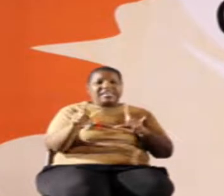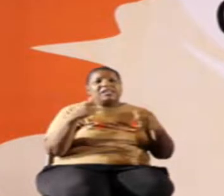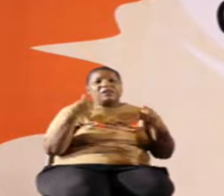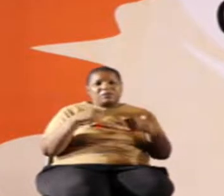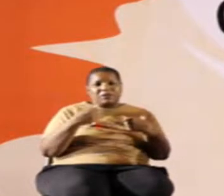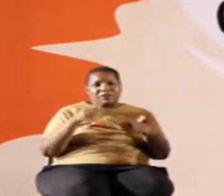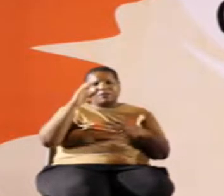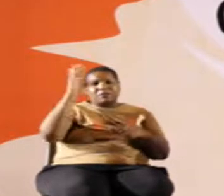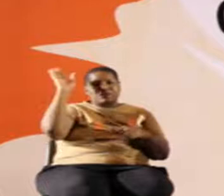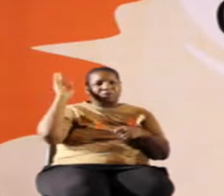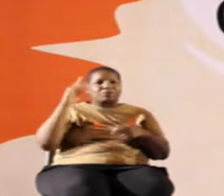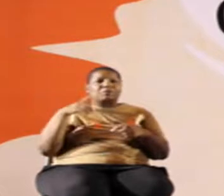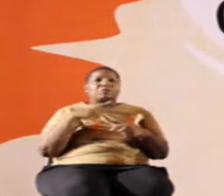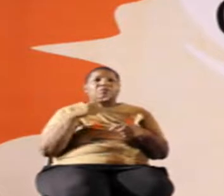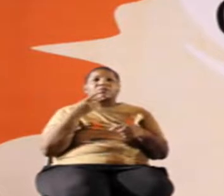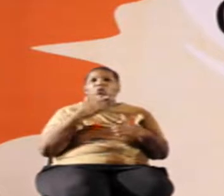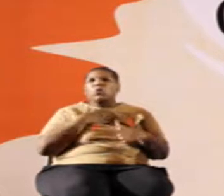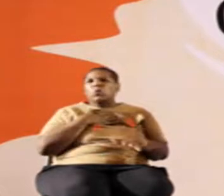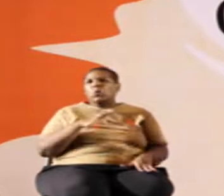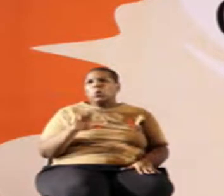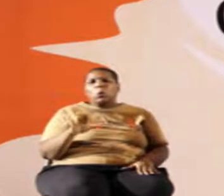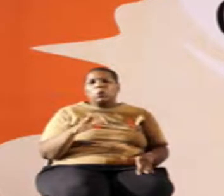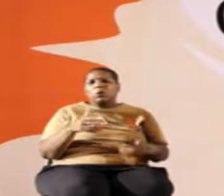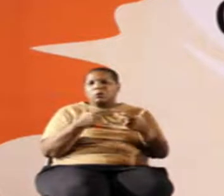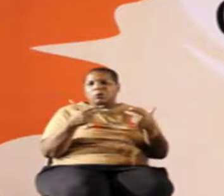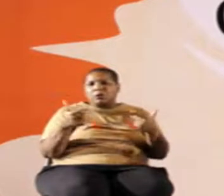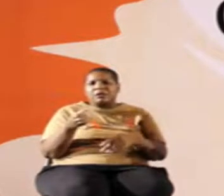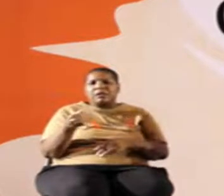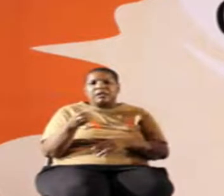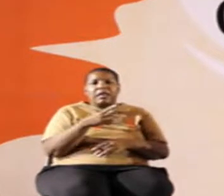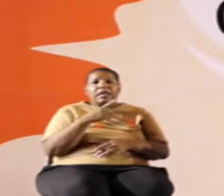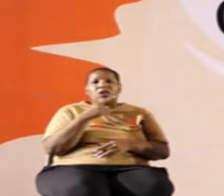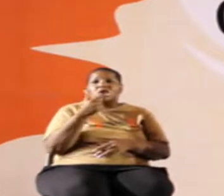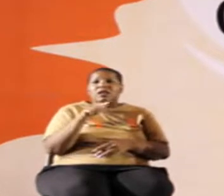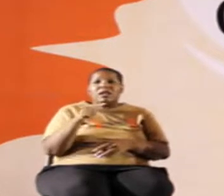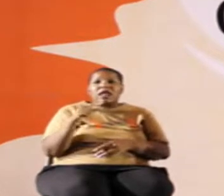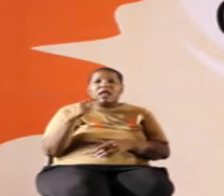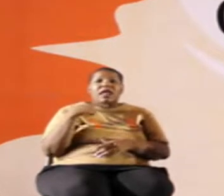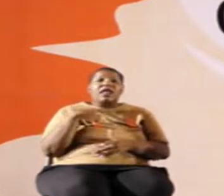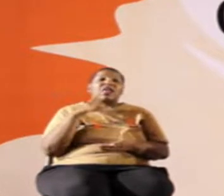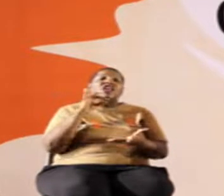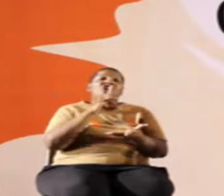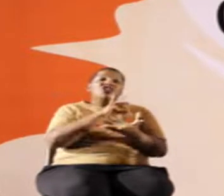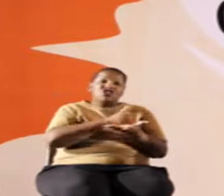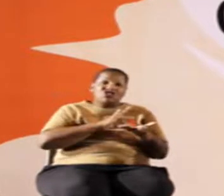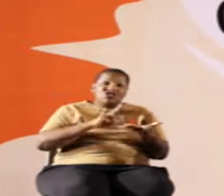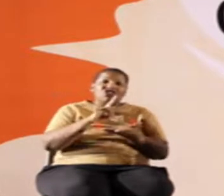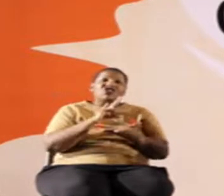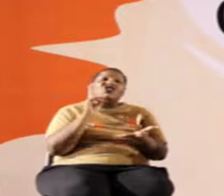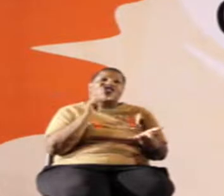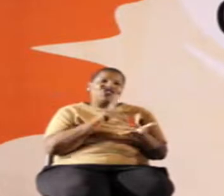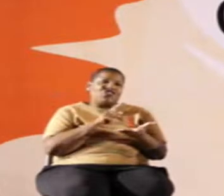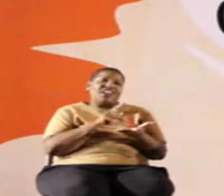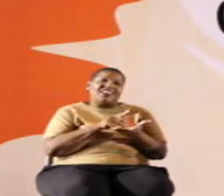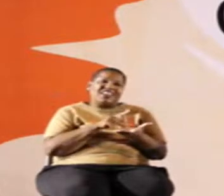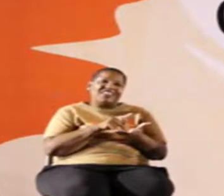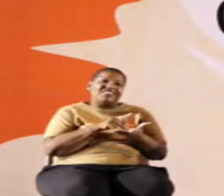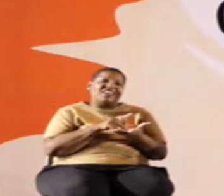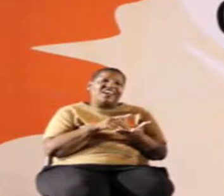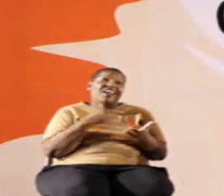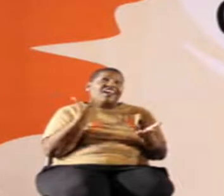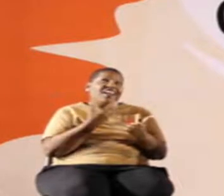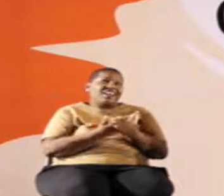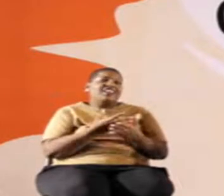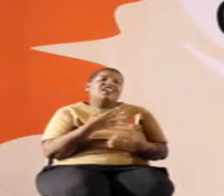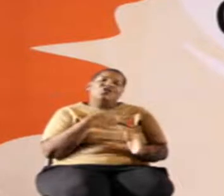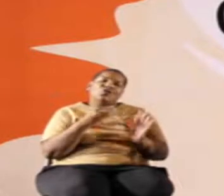disso. E não gosto dessas coisas de a gente não ter mais disco de verdade. Até nisso